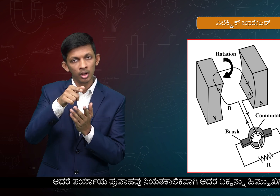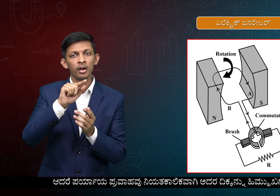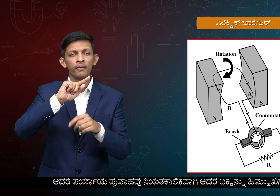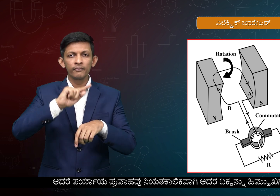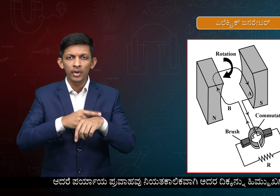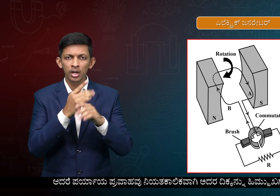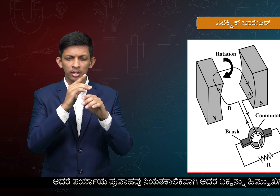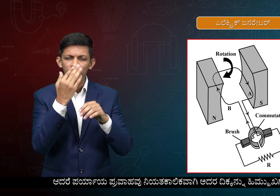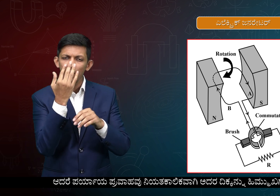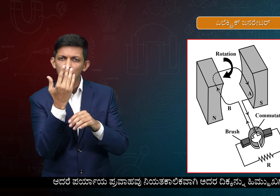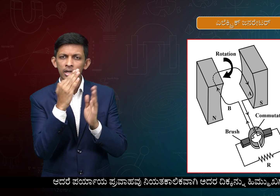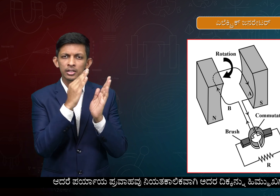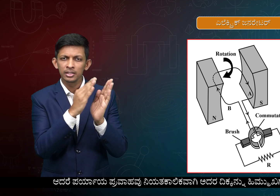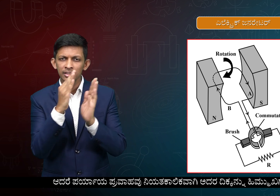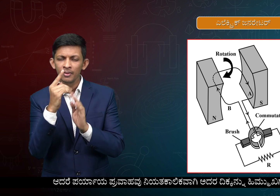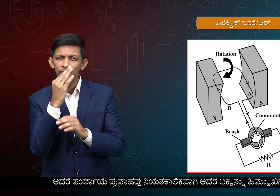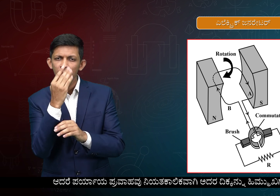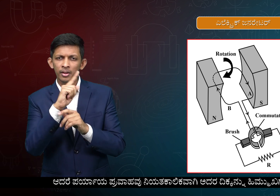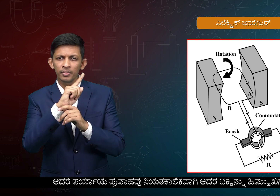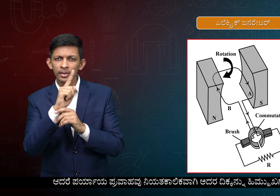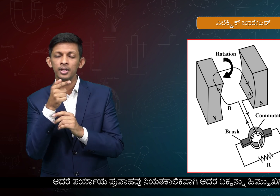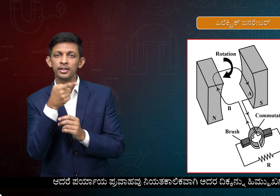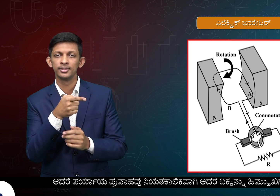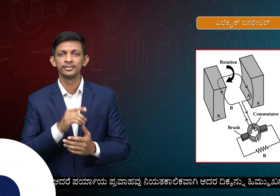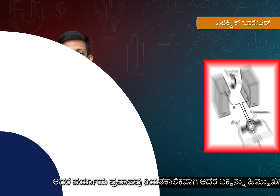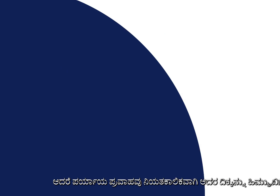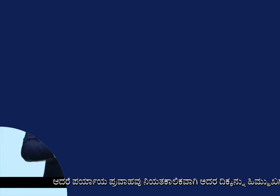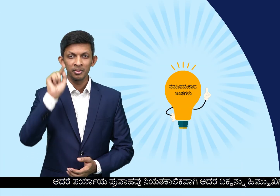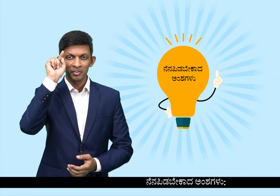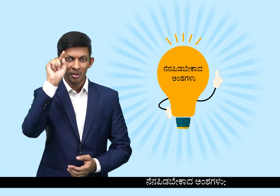ನಿಯತಕಾಲಿಕವಾಗಿ ಅದರ ದಿಕ್ಕನ್ನು ಹಿಮ್ಮುಖಗೊಳಿಸುತ್ತದೆ.